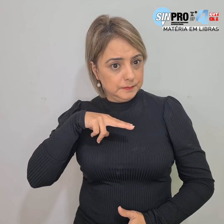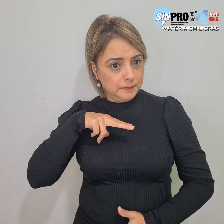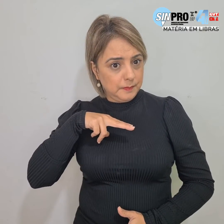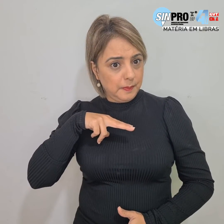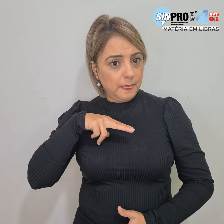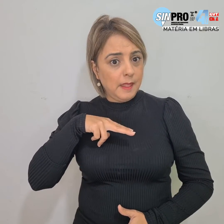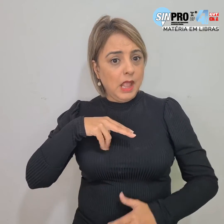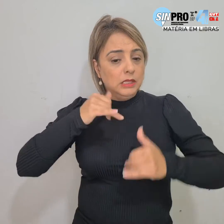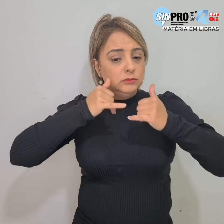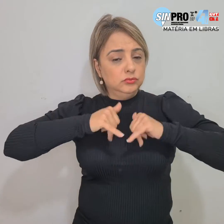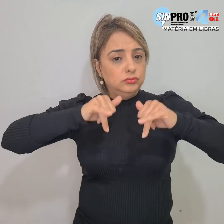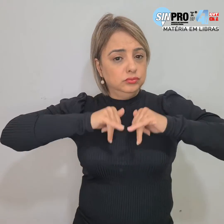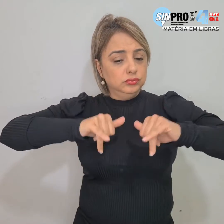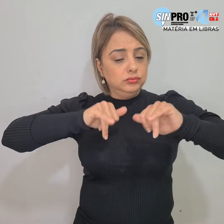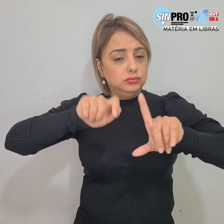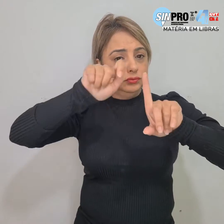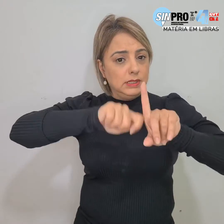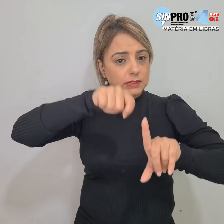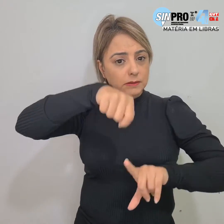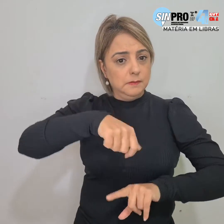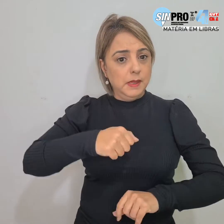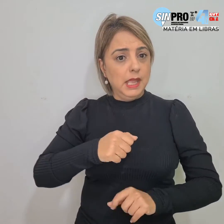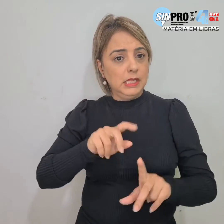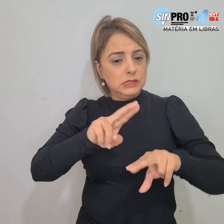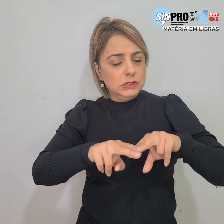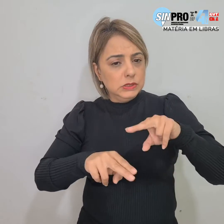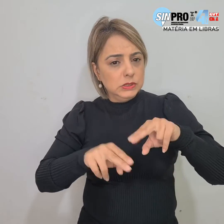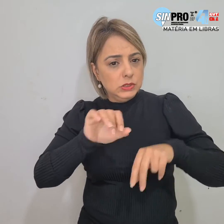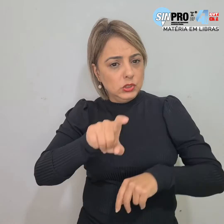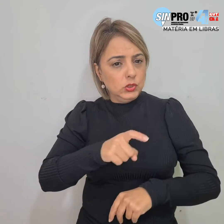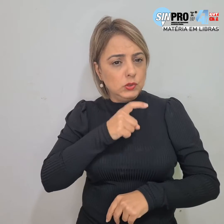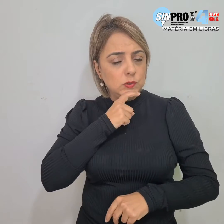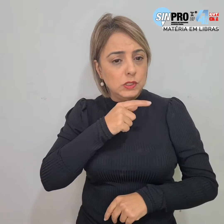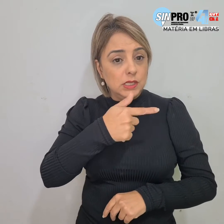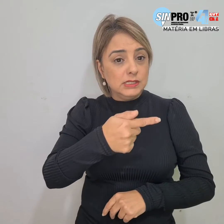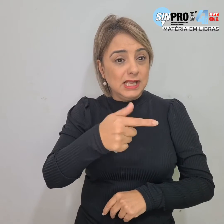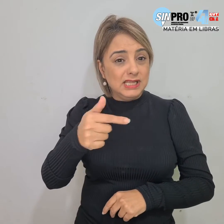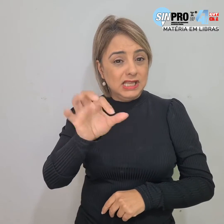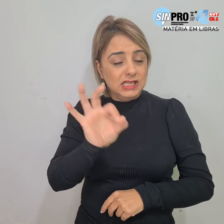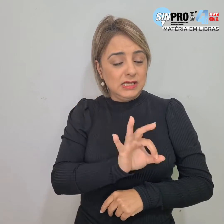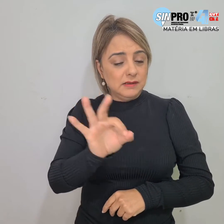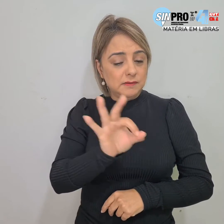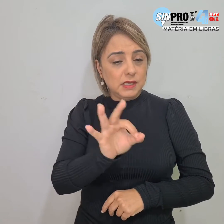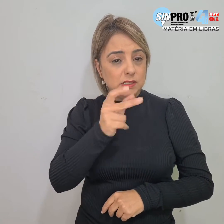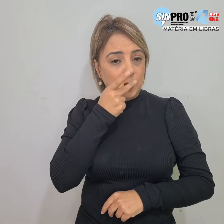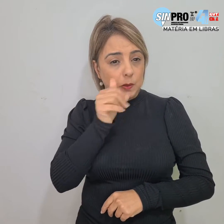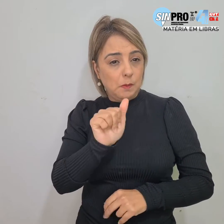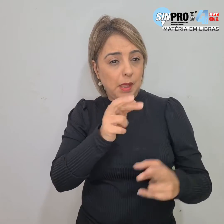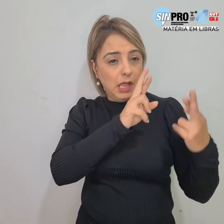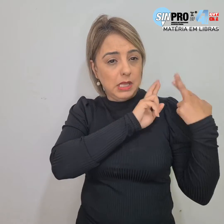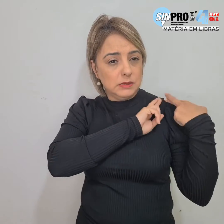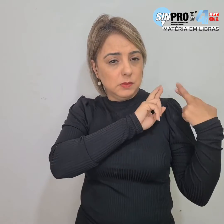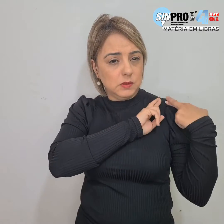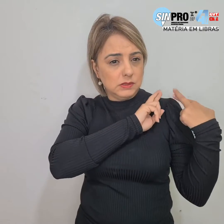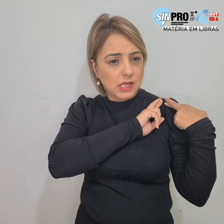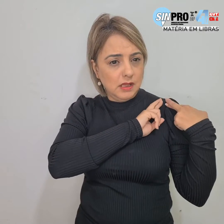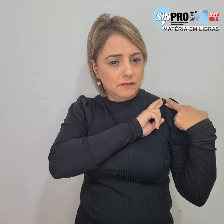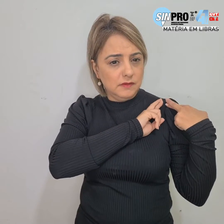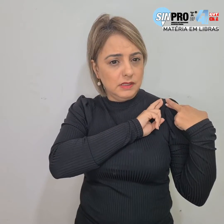mês, revela que 73,7% dos pais irresponsáveis se recusariam a enviar os